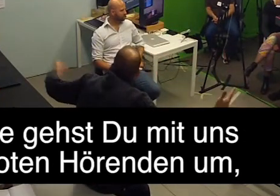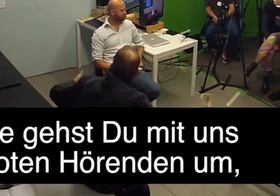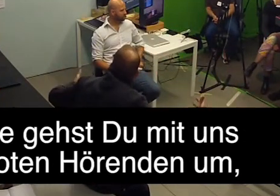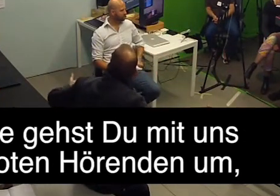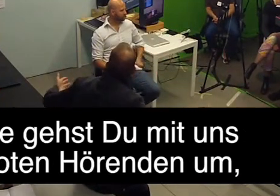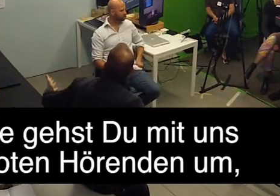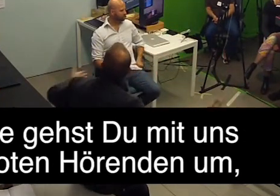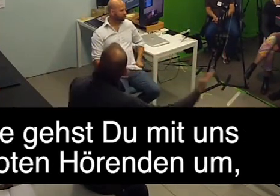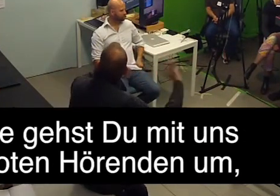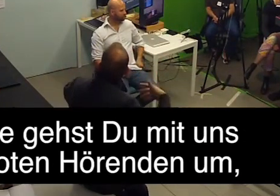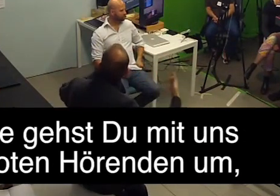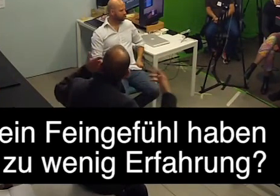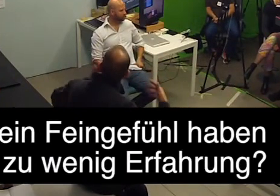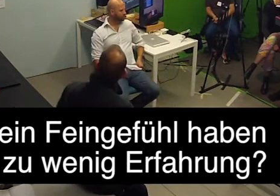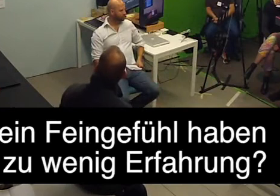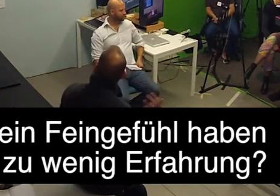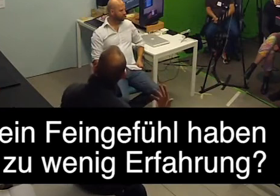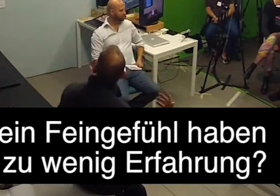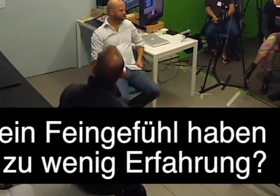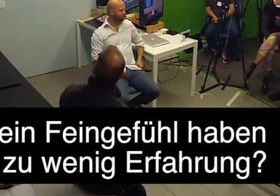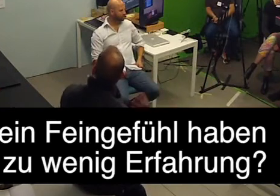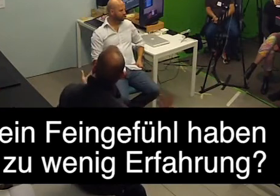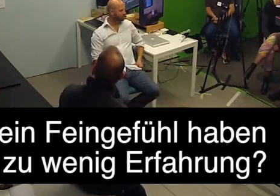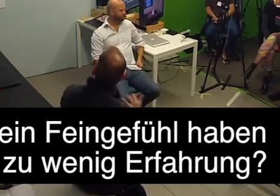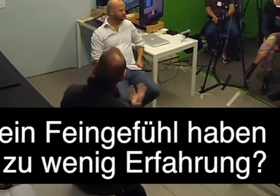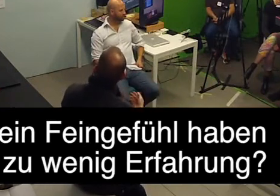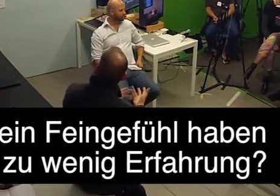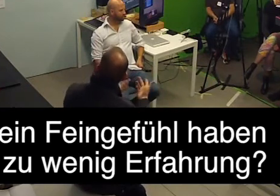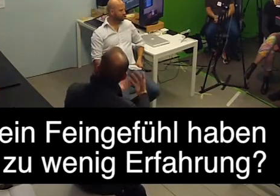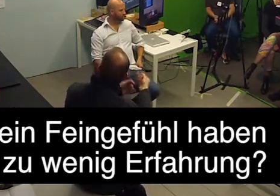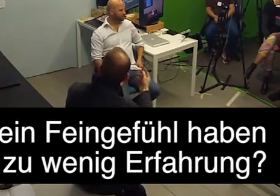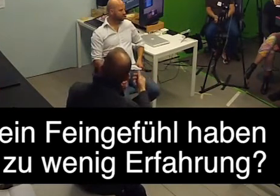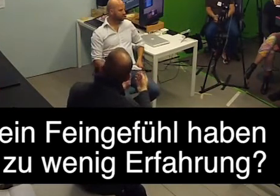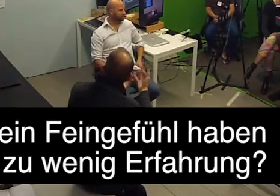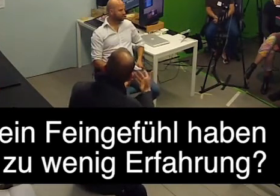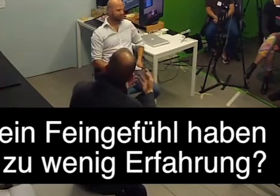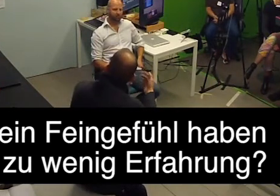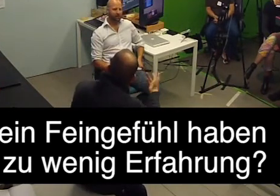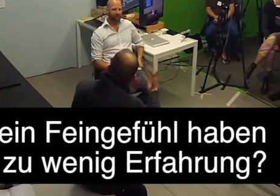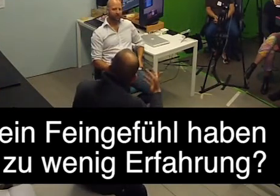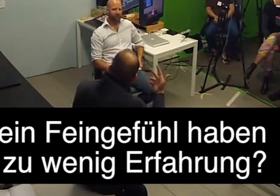Wie gehst du um mit uns Idioten, Hörenden, die kein Feingefühl haben und zu wenig